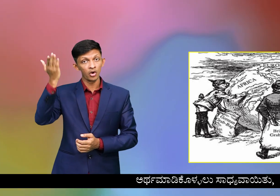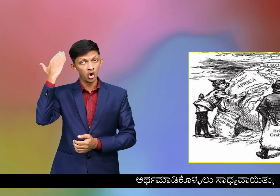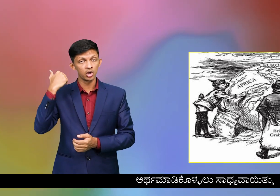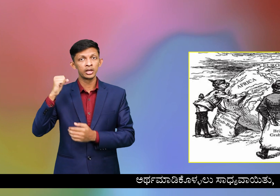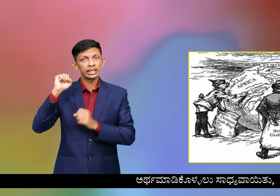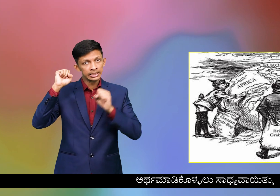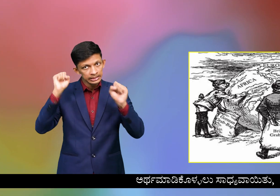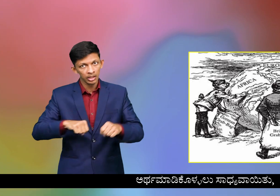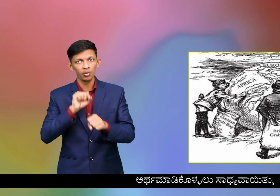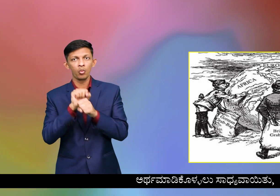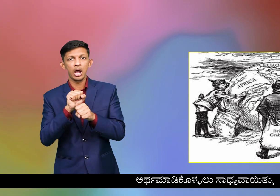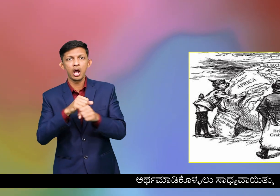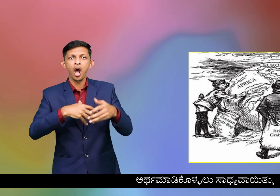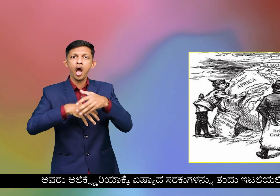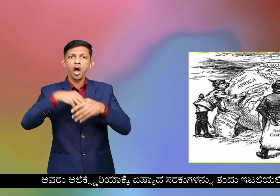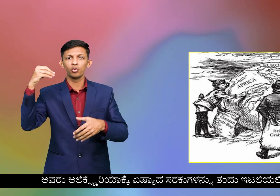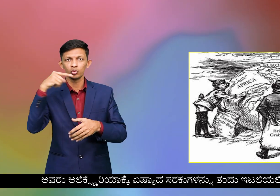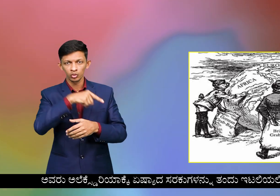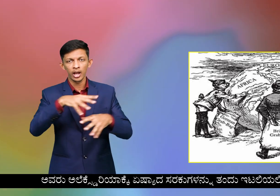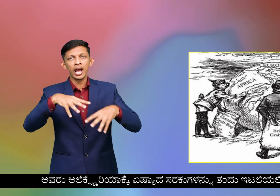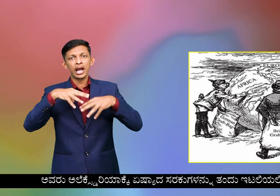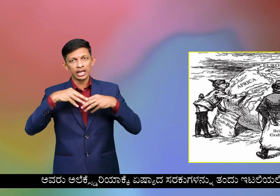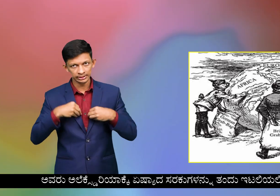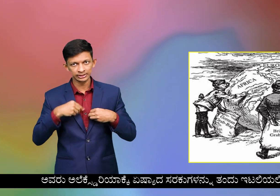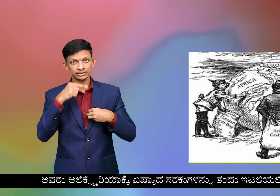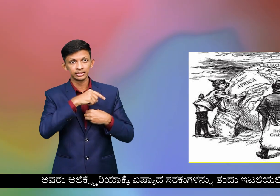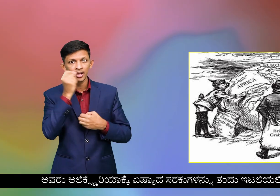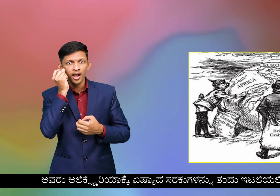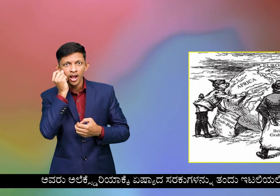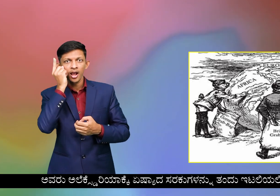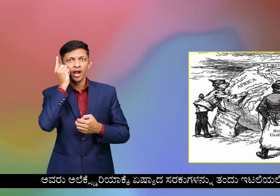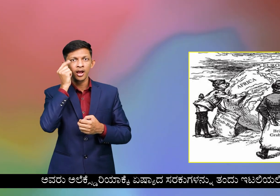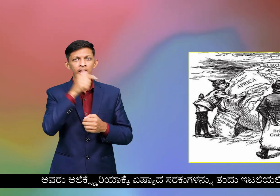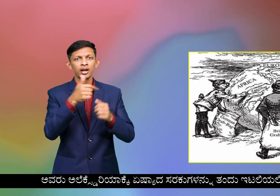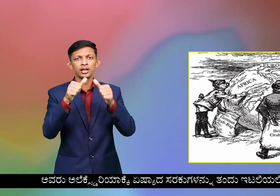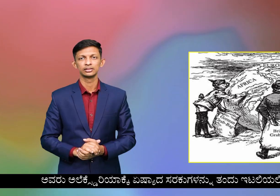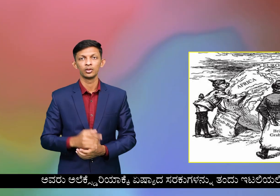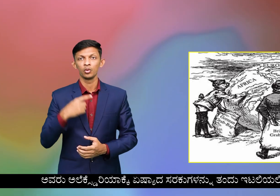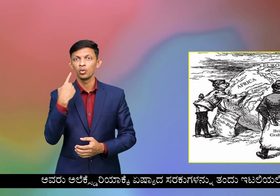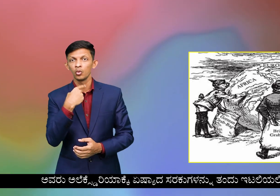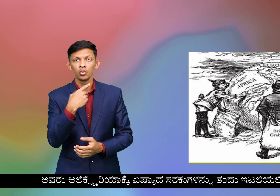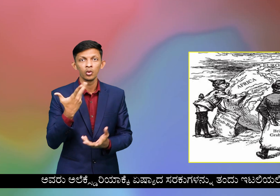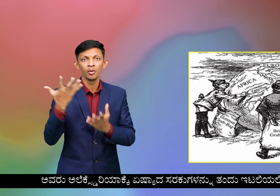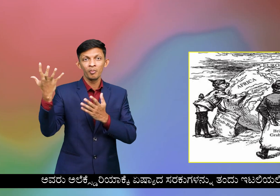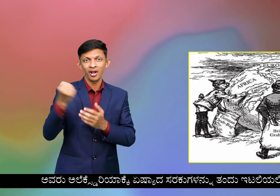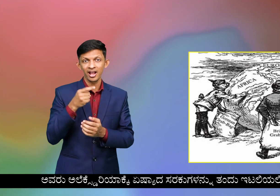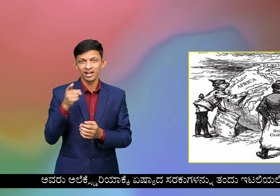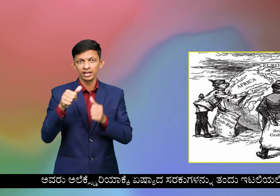ಅರ್ಥಮಾಡಿಕೊಳ್ಳಲು ಸಾಧ್ಯವಾಯಿತು. ಅವರು ಅಲೆಕ್ಸಾಂಡ್ರಿಯಾಕ್ಕೆ ಏಷ್ಯಾದ ಸರಕುಗಳನ್ನು ತಂದು